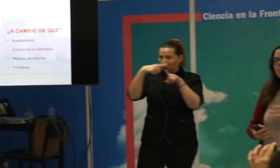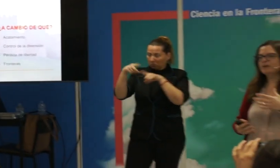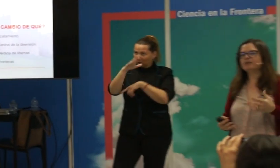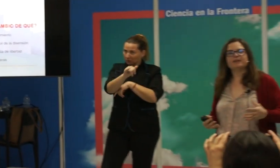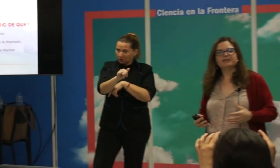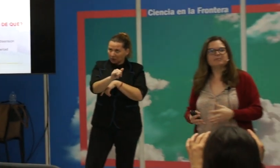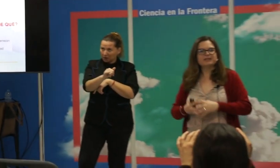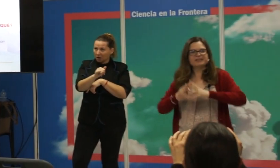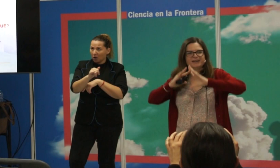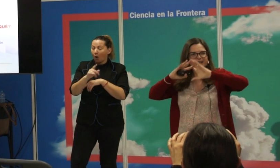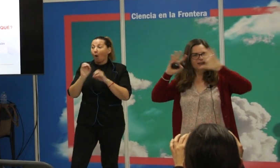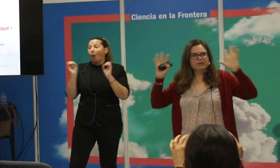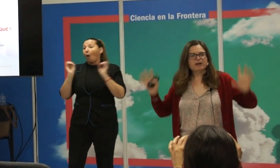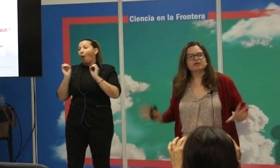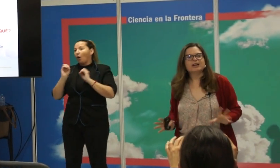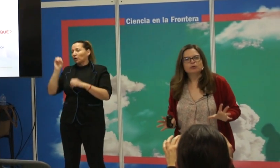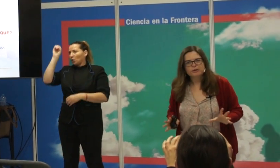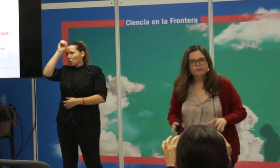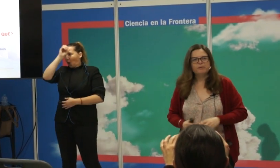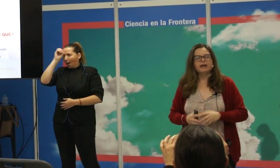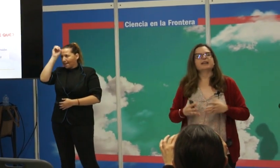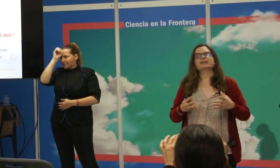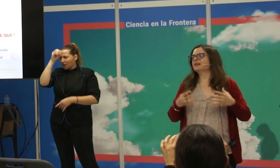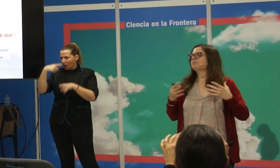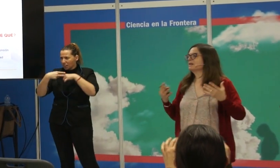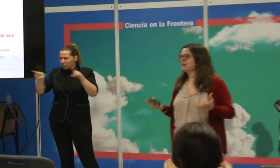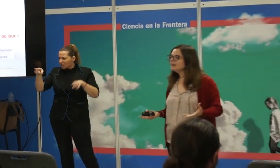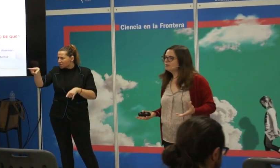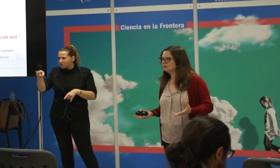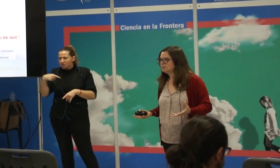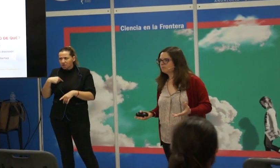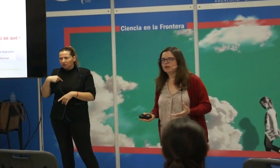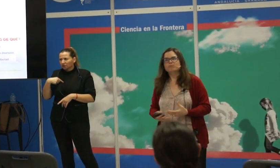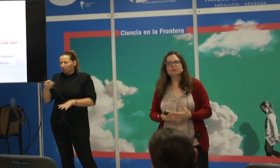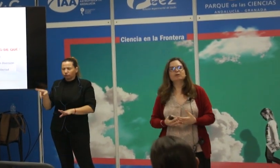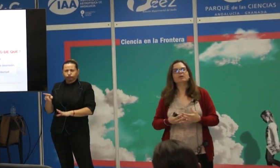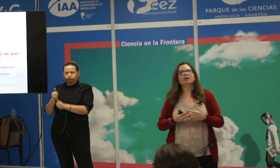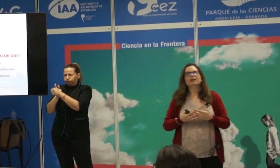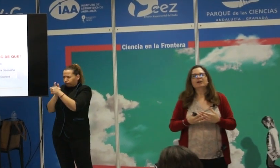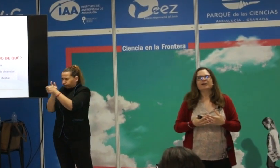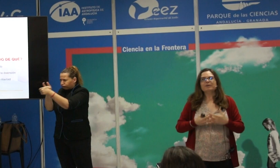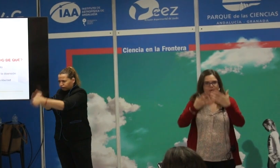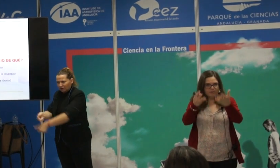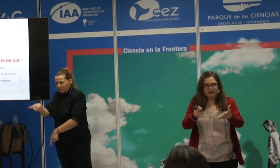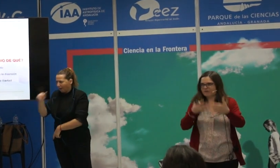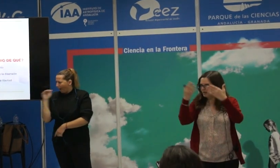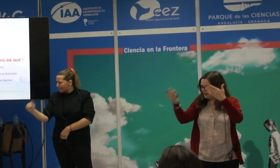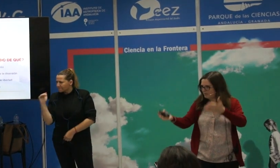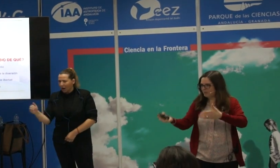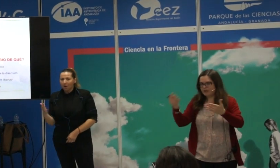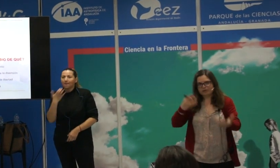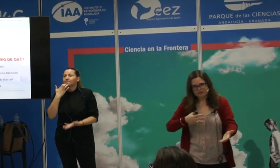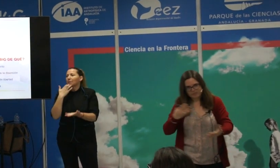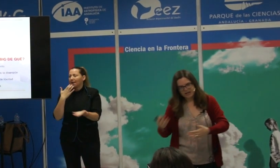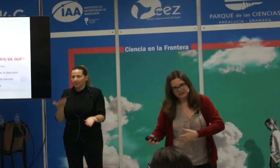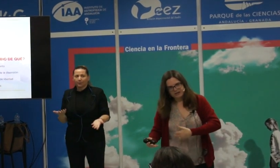o una opinión diferente puede ser una cosa atroz por la que seas perseguido. En un mundo, por volver al